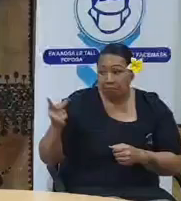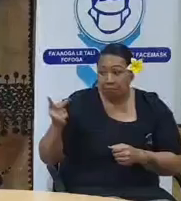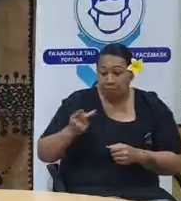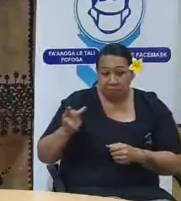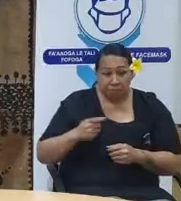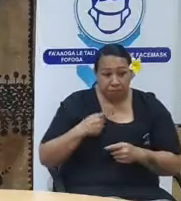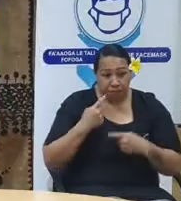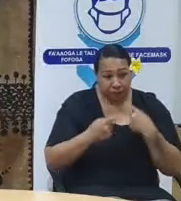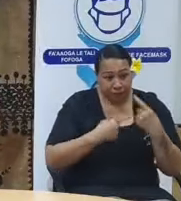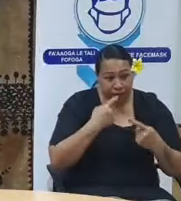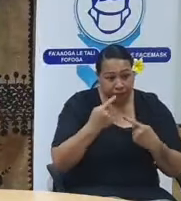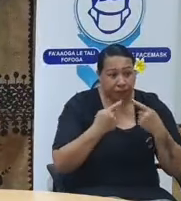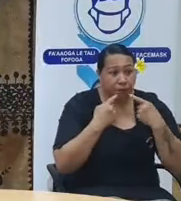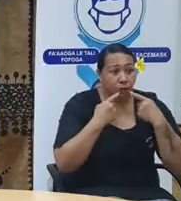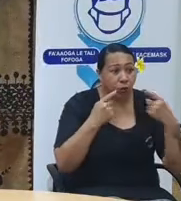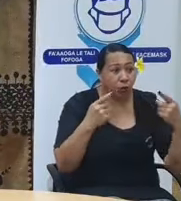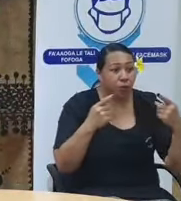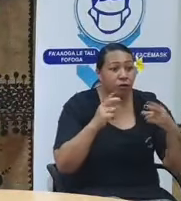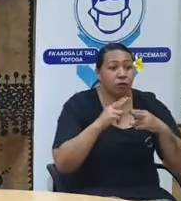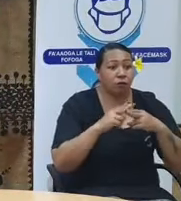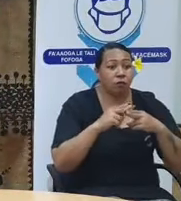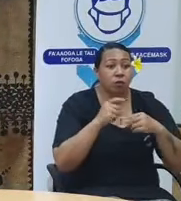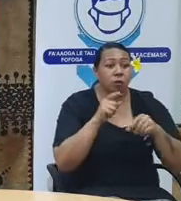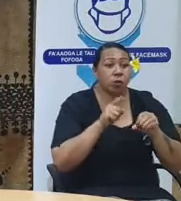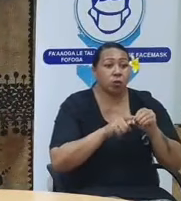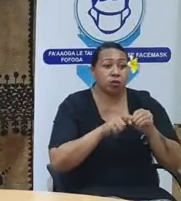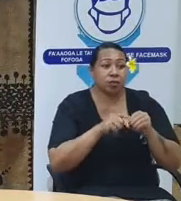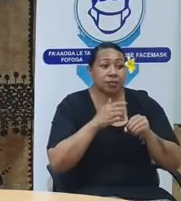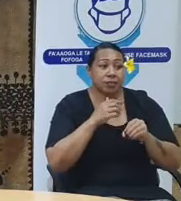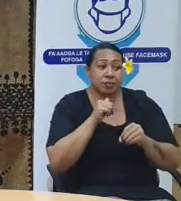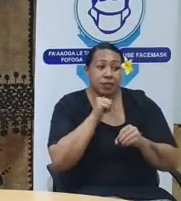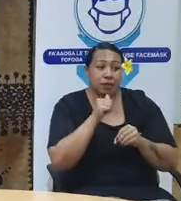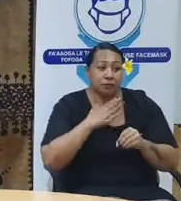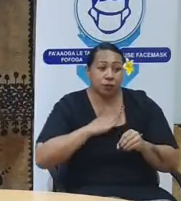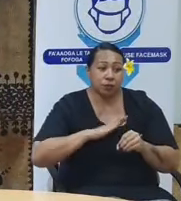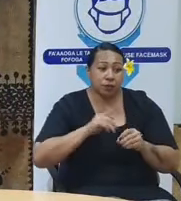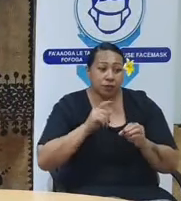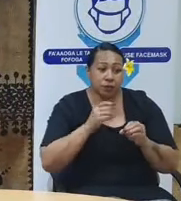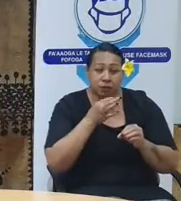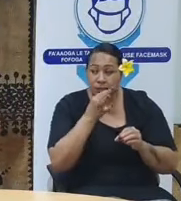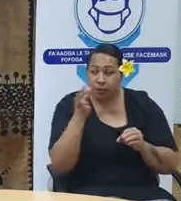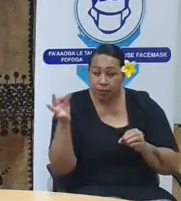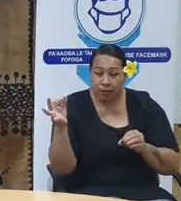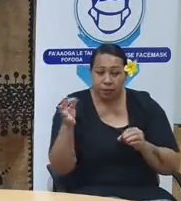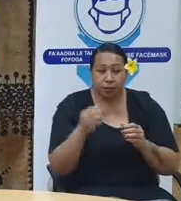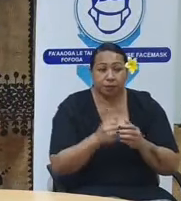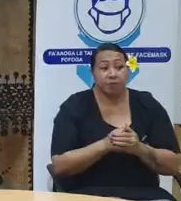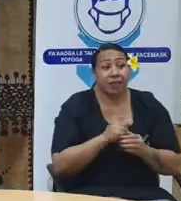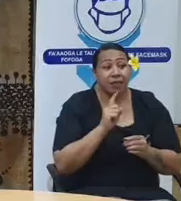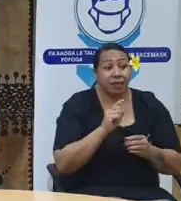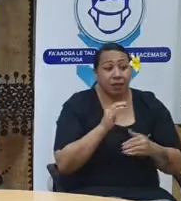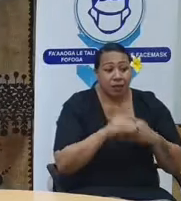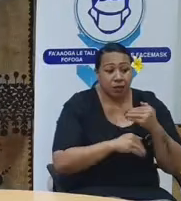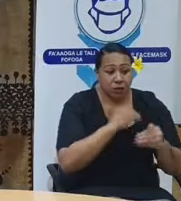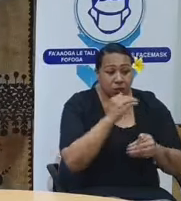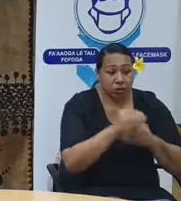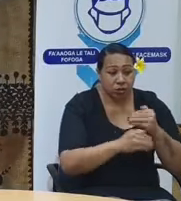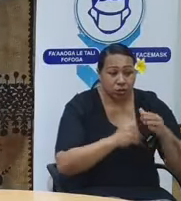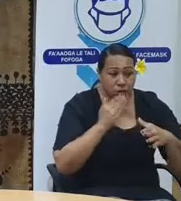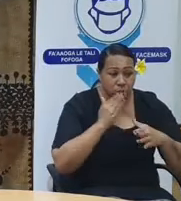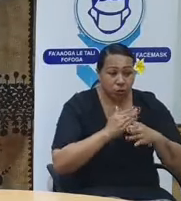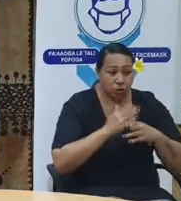lau ya mo ni fisili e fia fa fisili e ya ona a fa ngai o ye leo ta tou ngā lue nga mo li nei